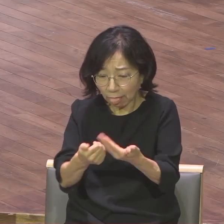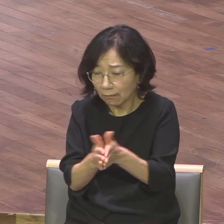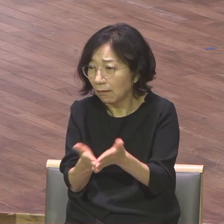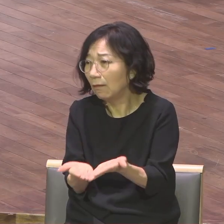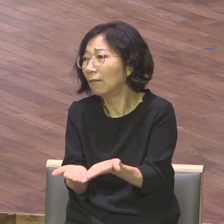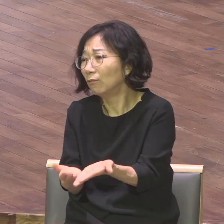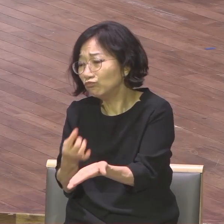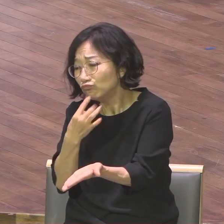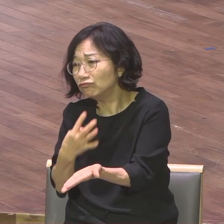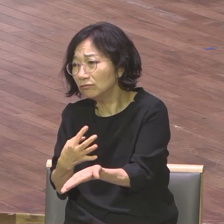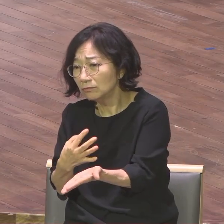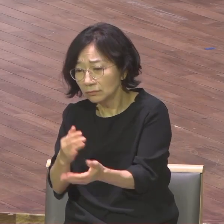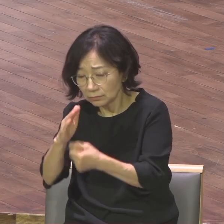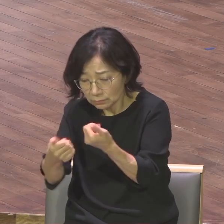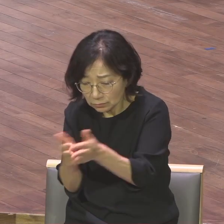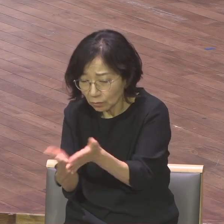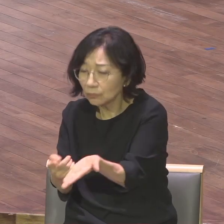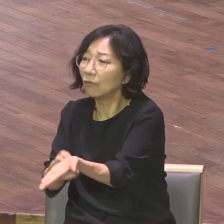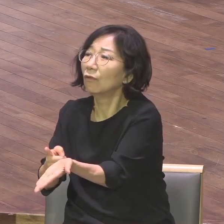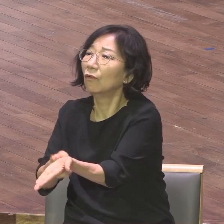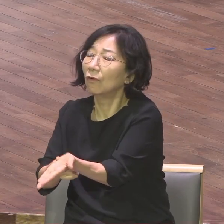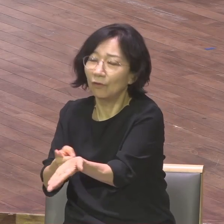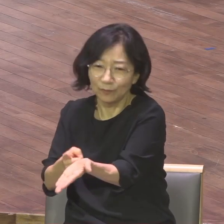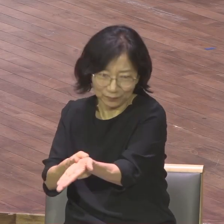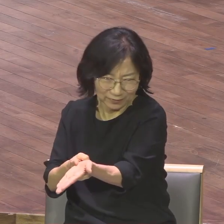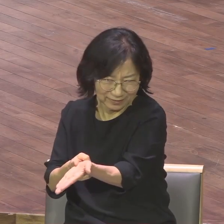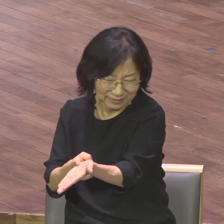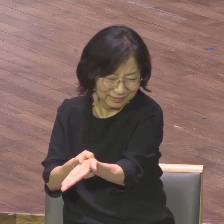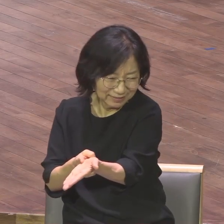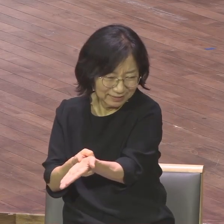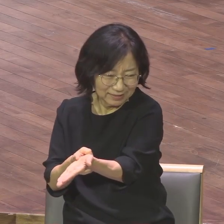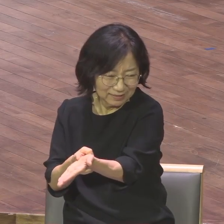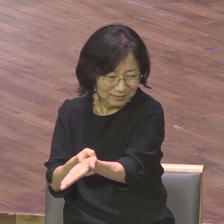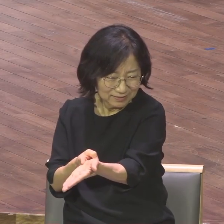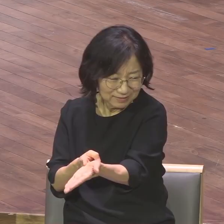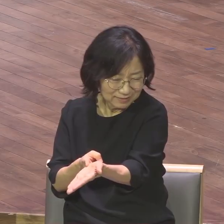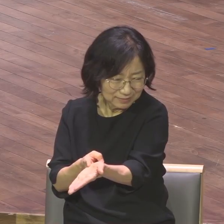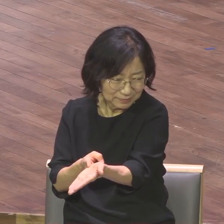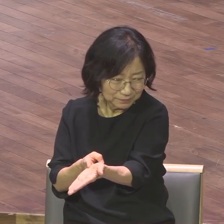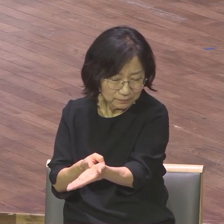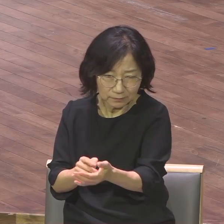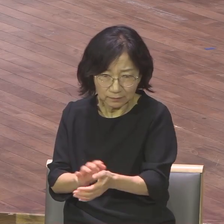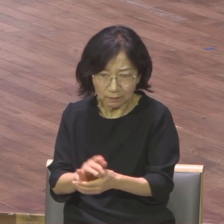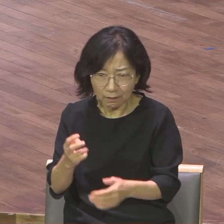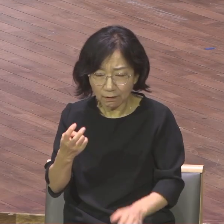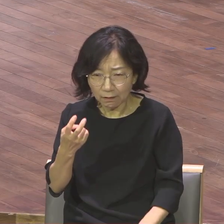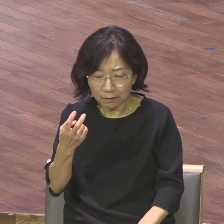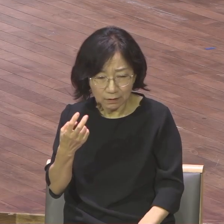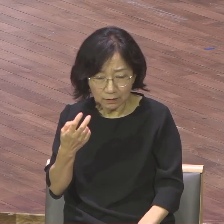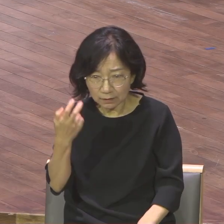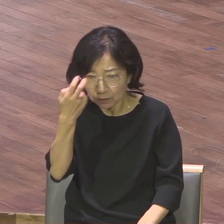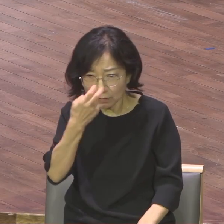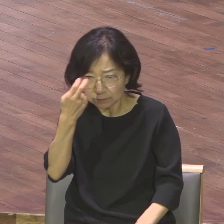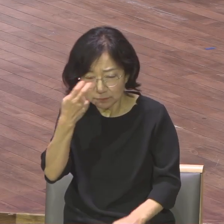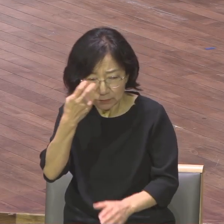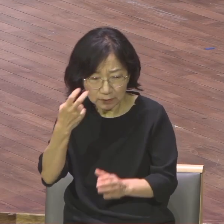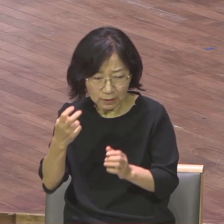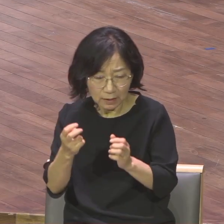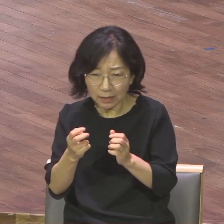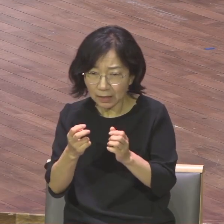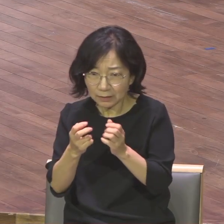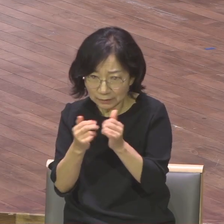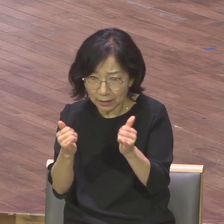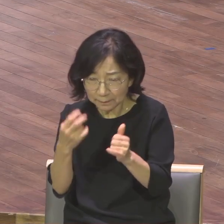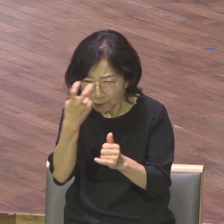성경뿐이에요. 성경이에요. 그렇게 말을 했는데 검색하던 무장 경관이 툭